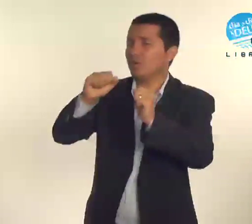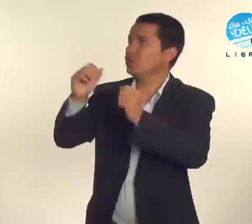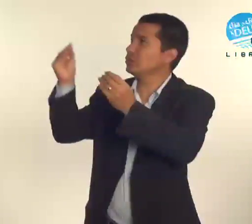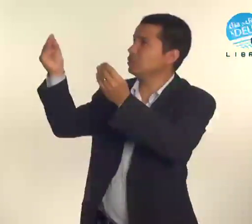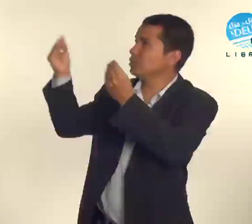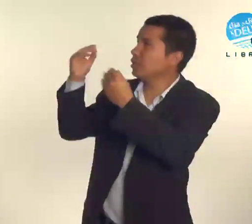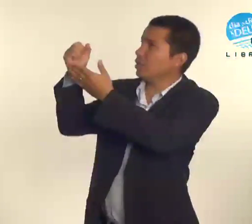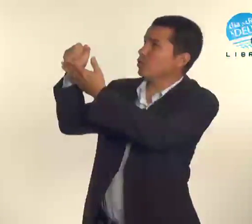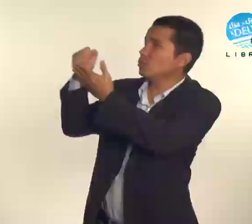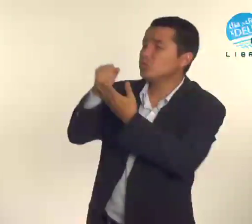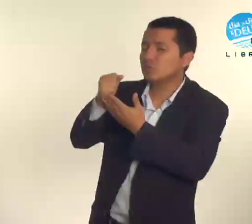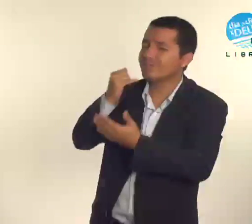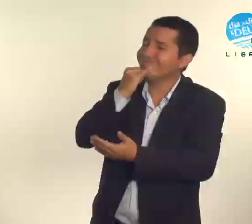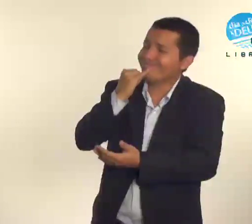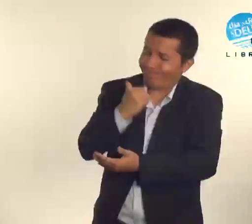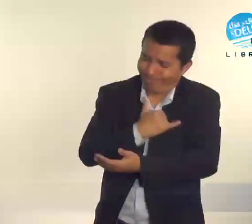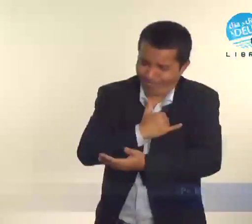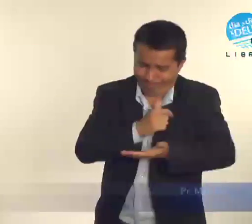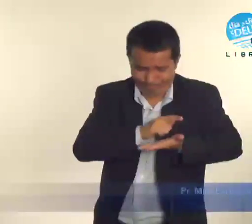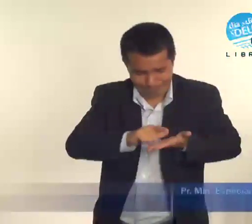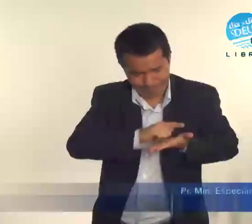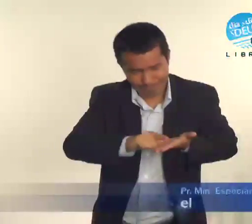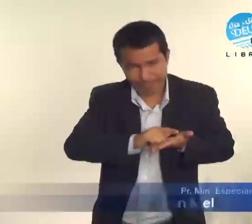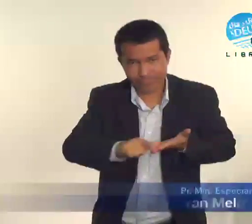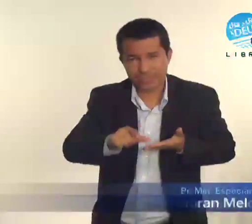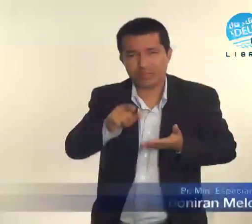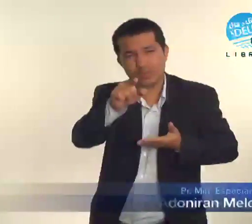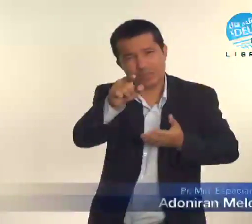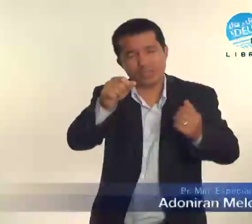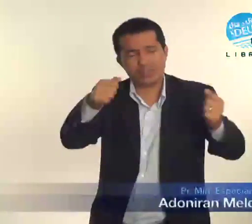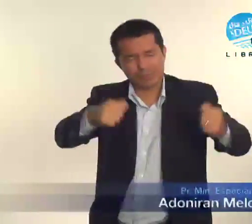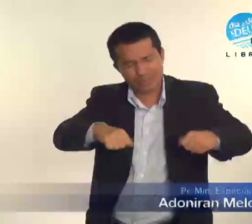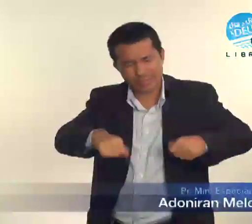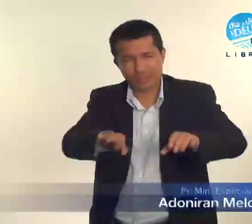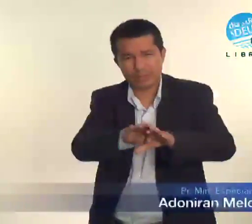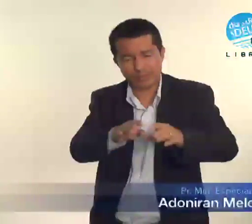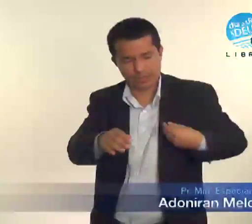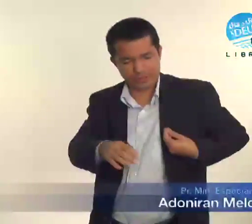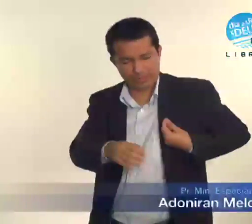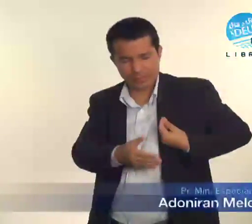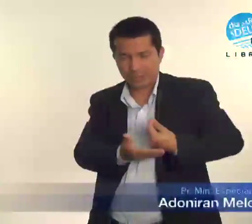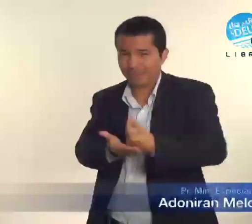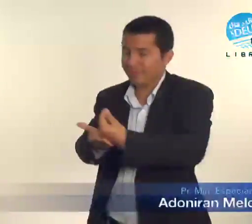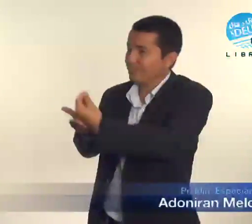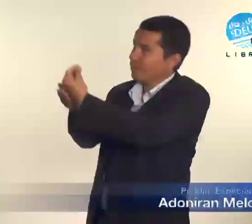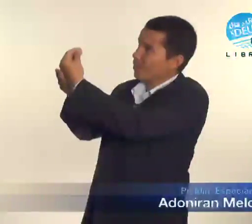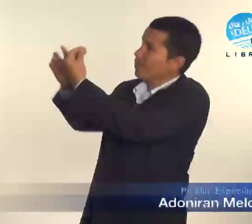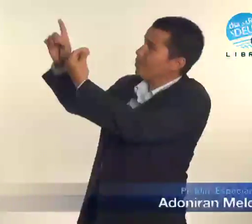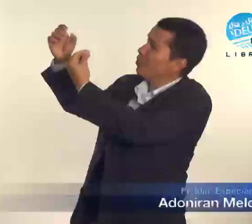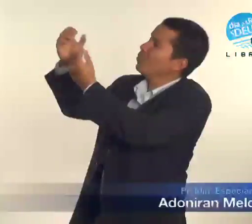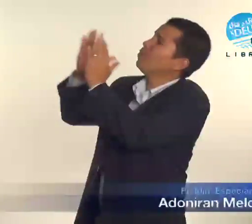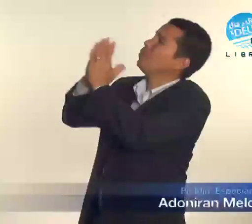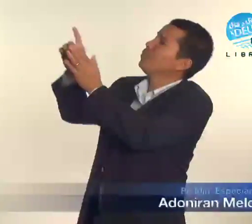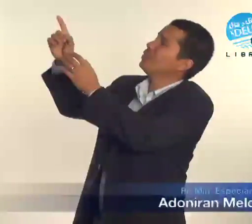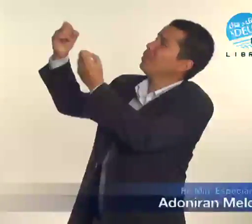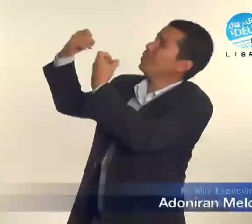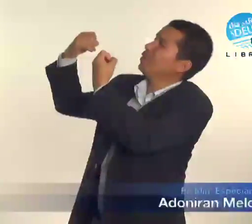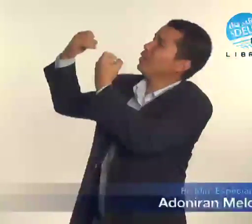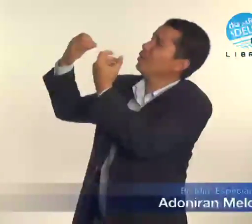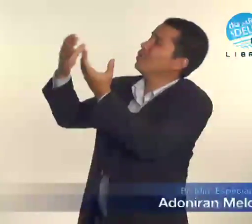pode intervir na tua vida para te perdoar. E que você precisa se colocar na palma da mão de Deus para Ele te ensinar a viver